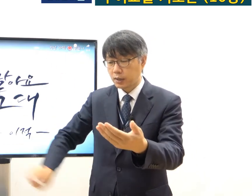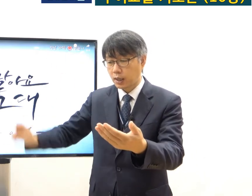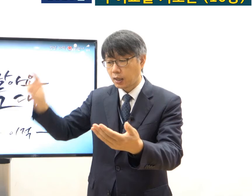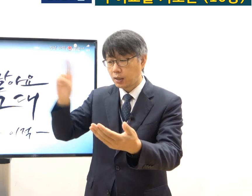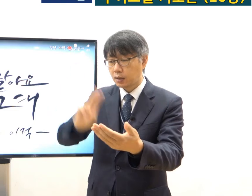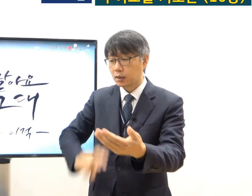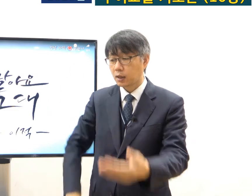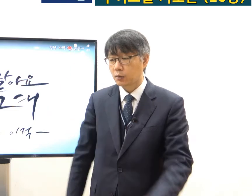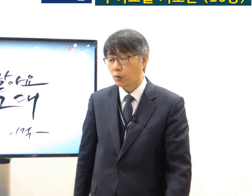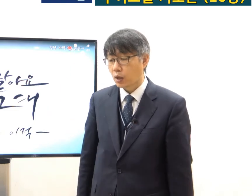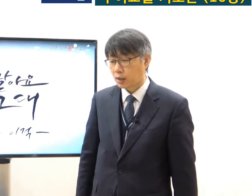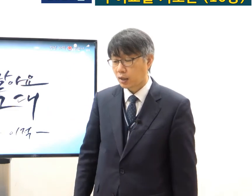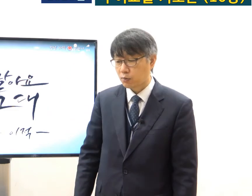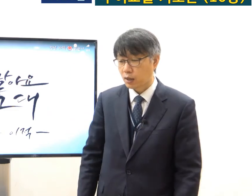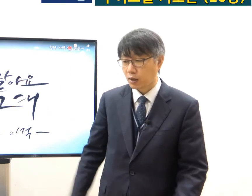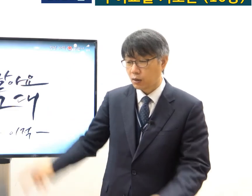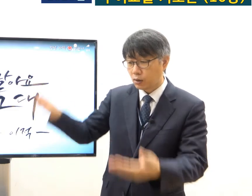노래합시다. 이렇게 그냥 노래 그냥 계속 할까요?